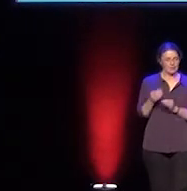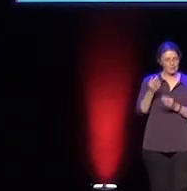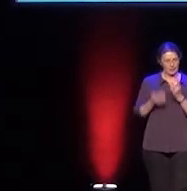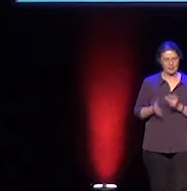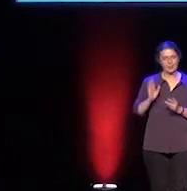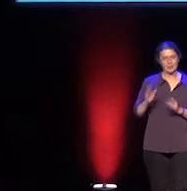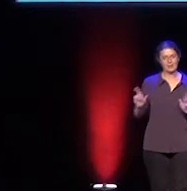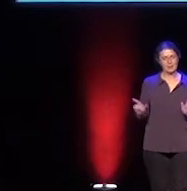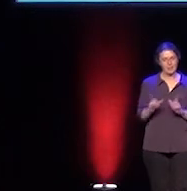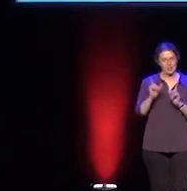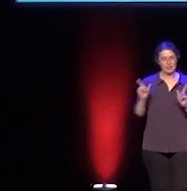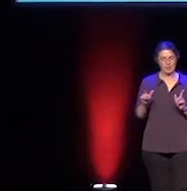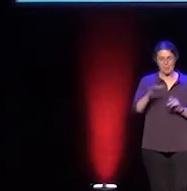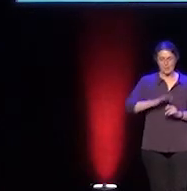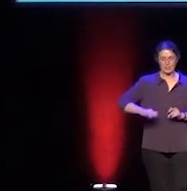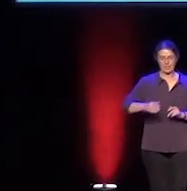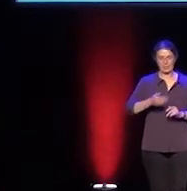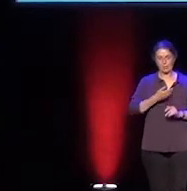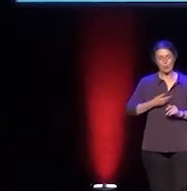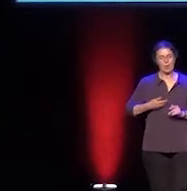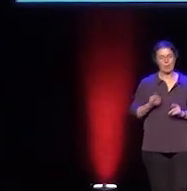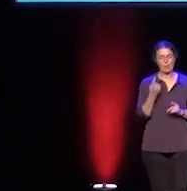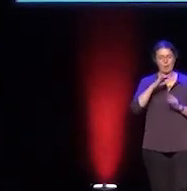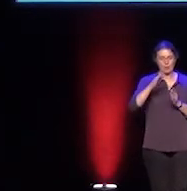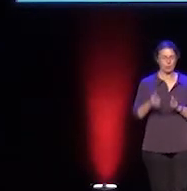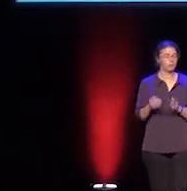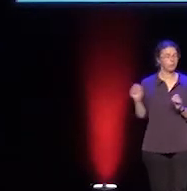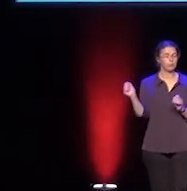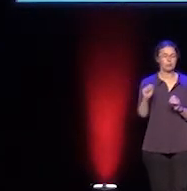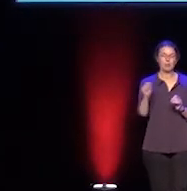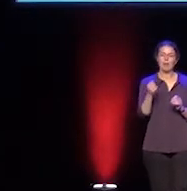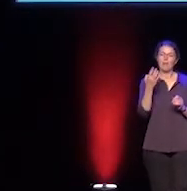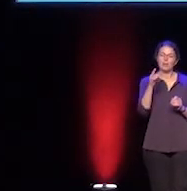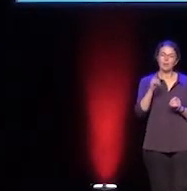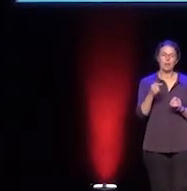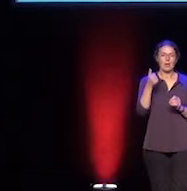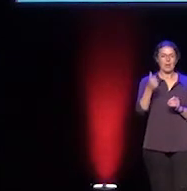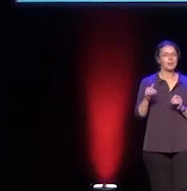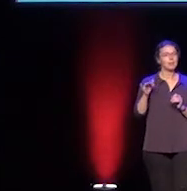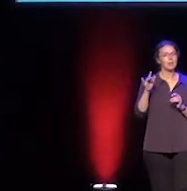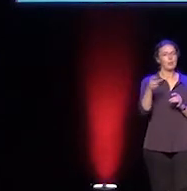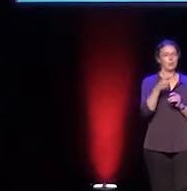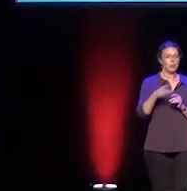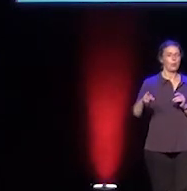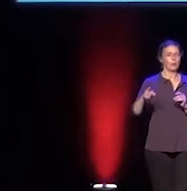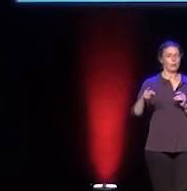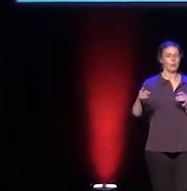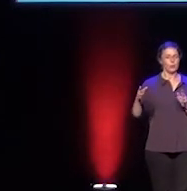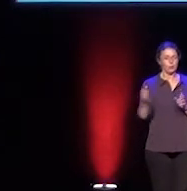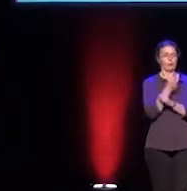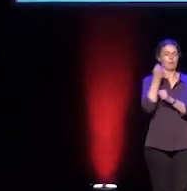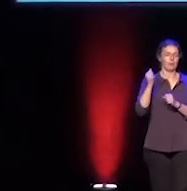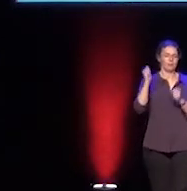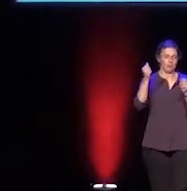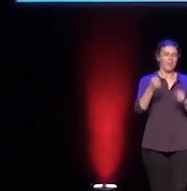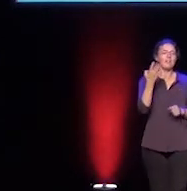in seiner Zeit im Bezirk Mülheim-Oberhausen unglaubliche 4,1 Millionen Euro erstritten.